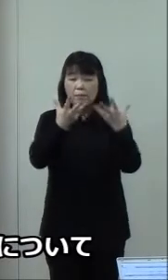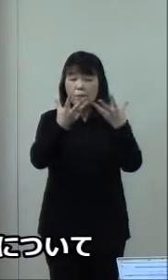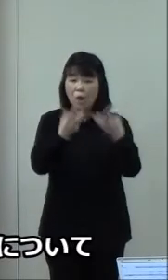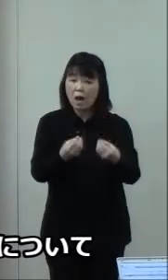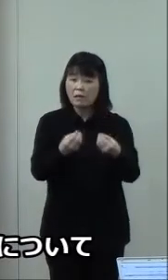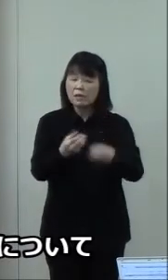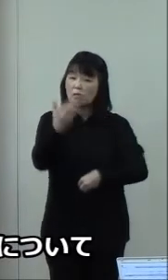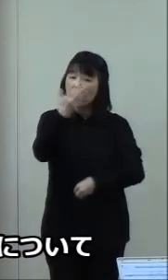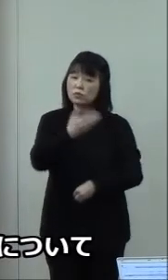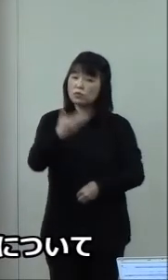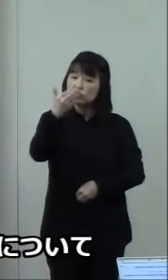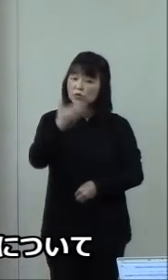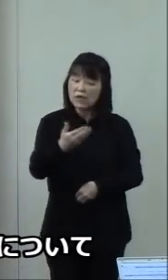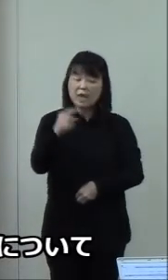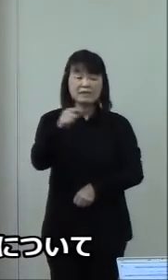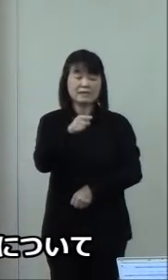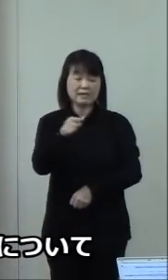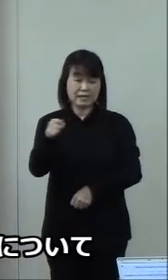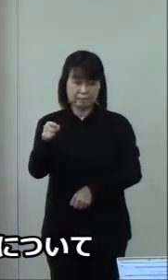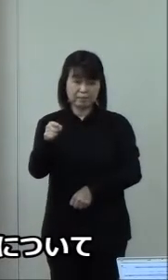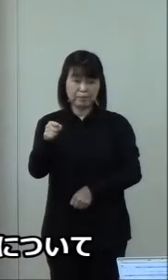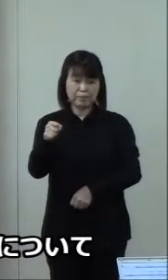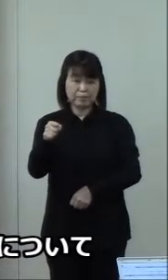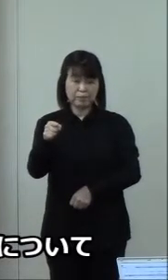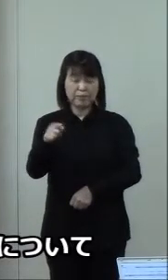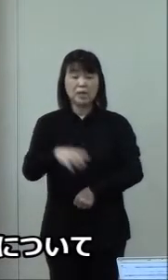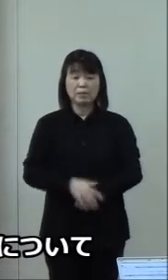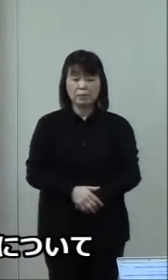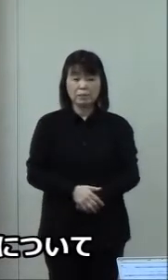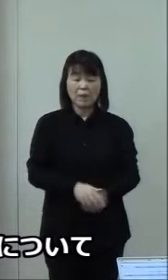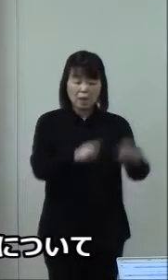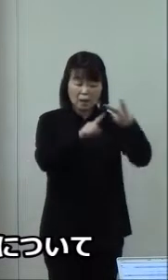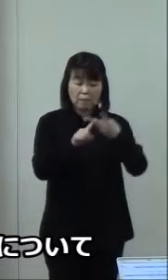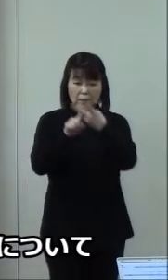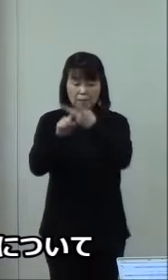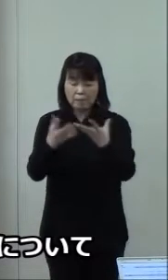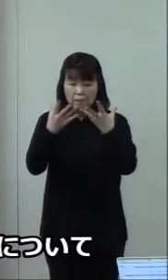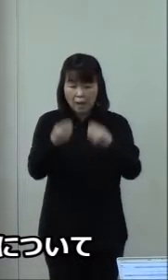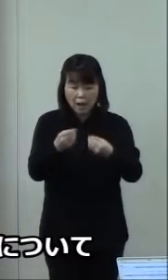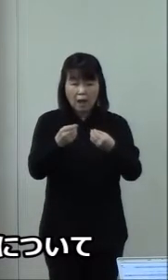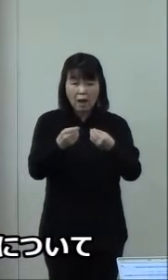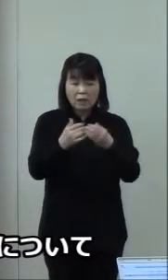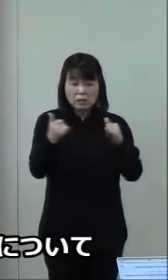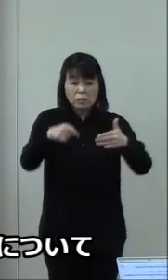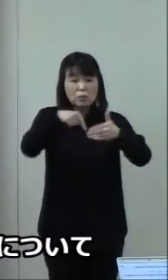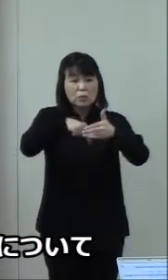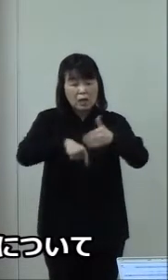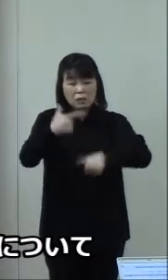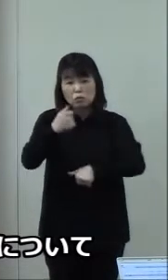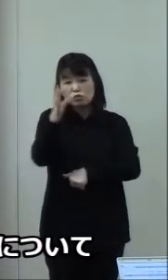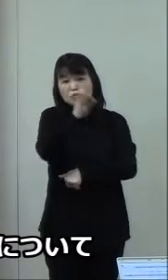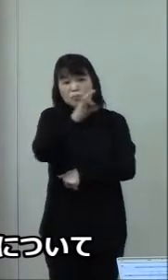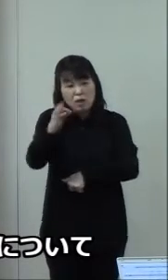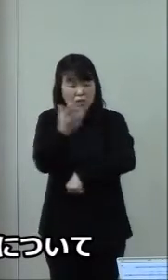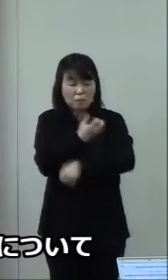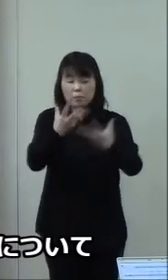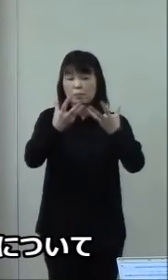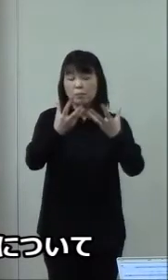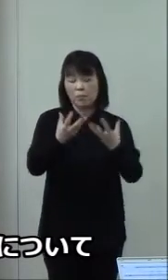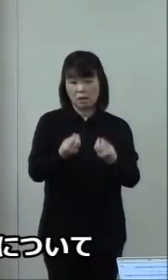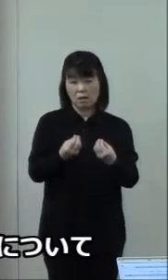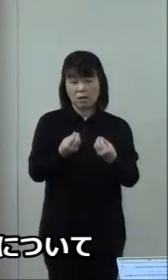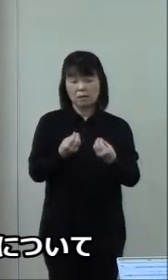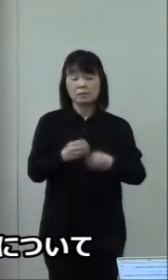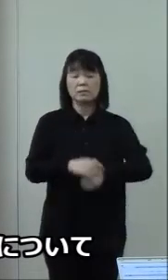人おられますので、接種券が届いた方の約6割は接種しておるという状況ではあります